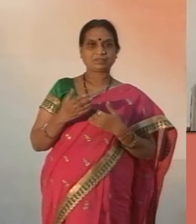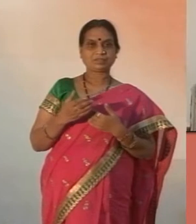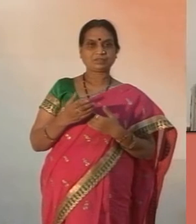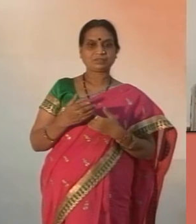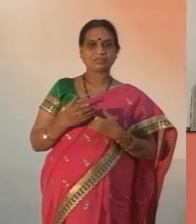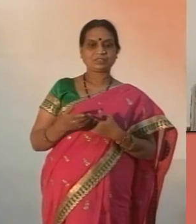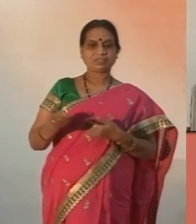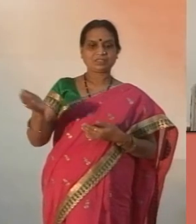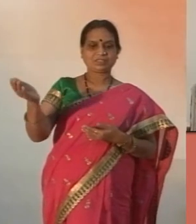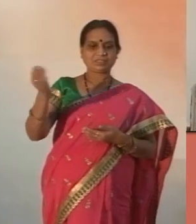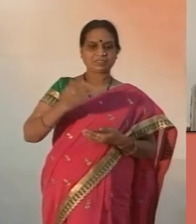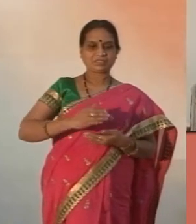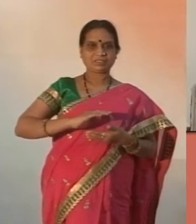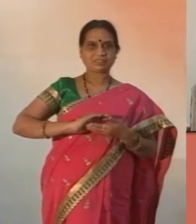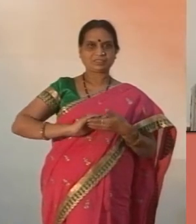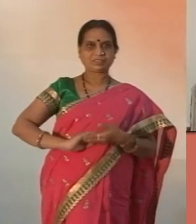जैसा संग